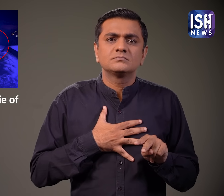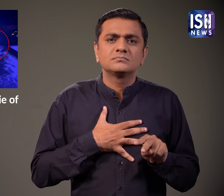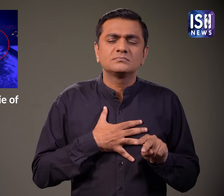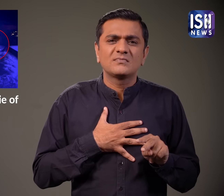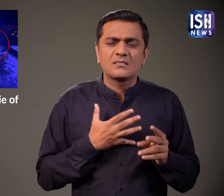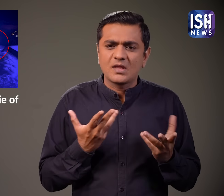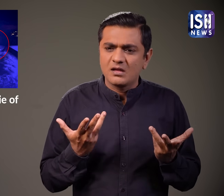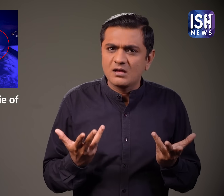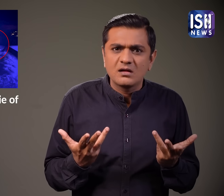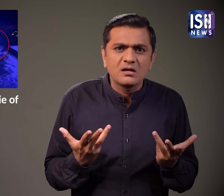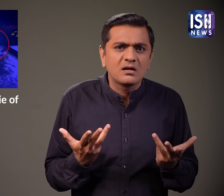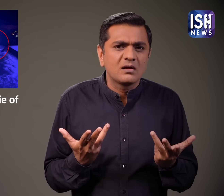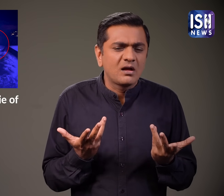नहीं पता था कि उनकी मौत कैसे हुई